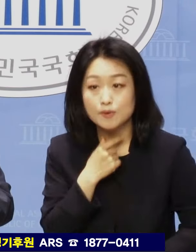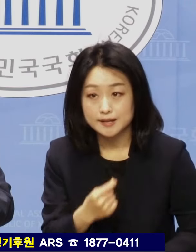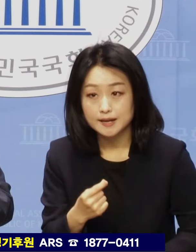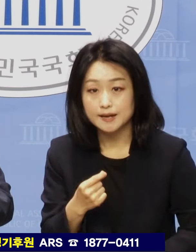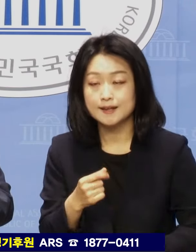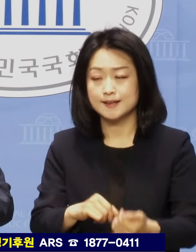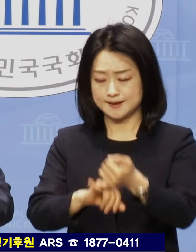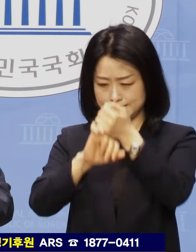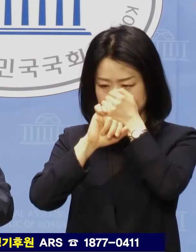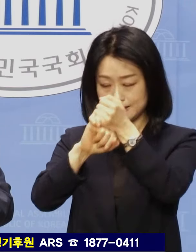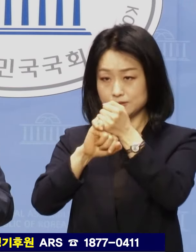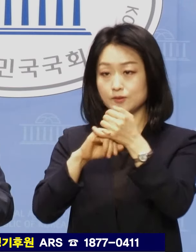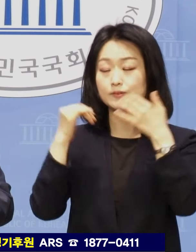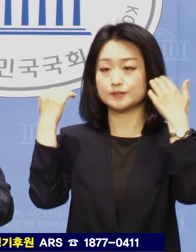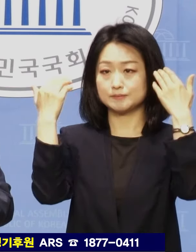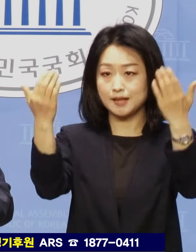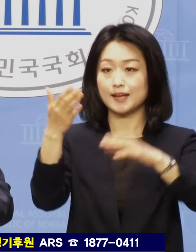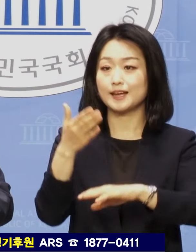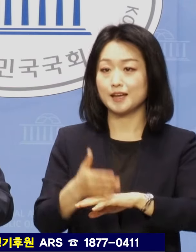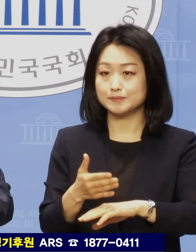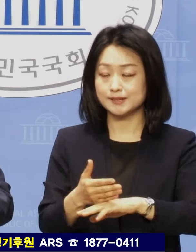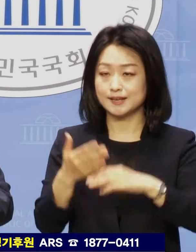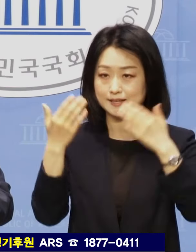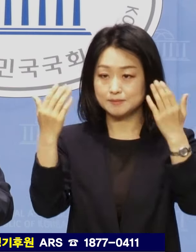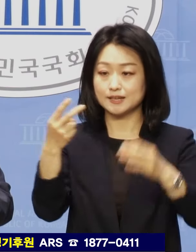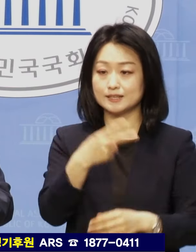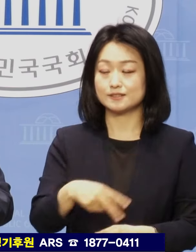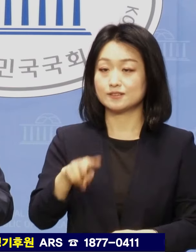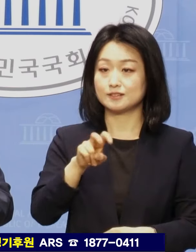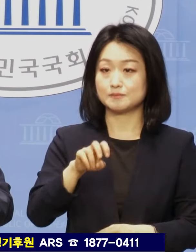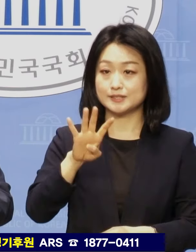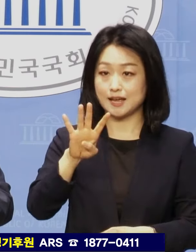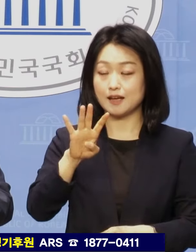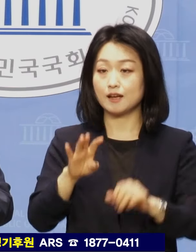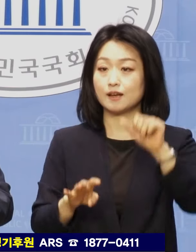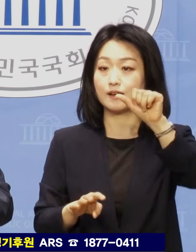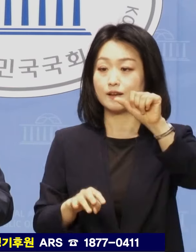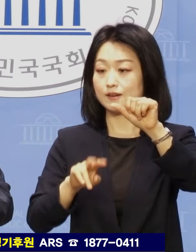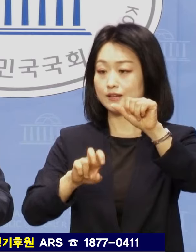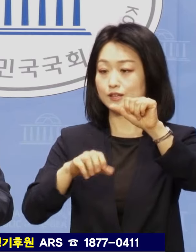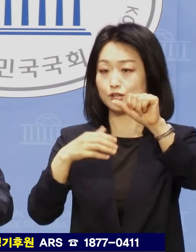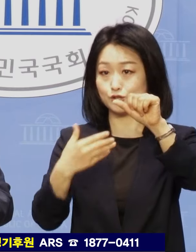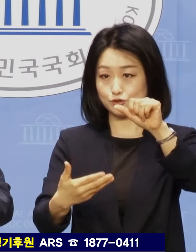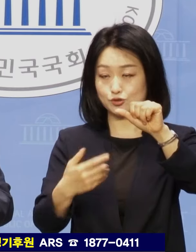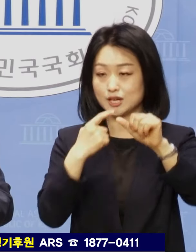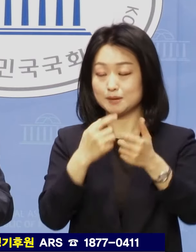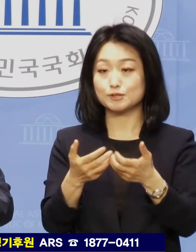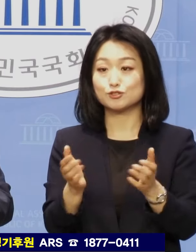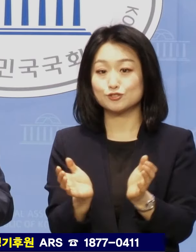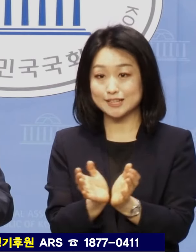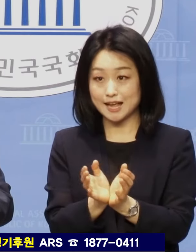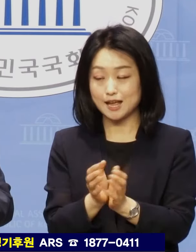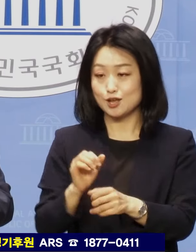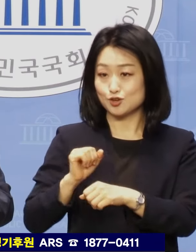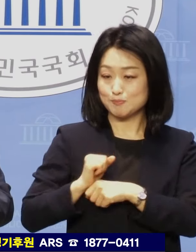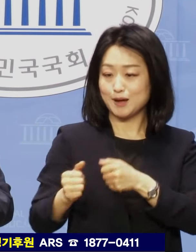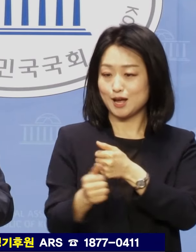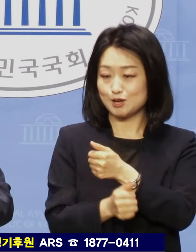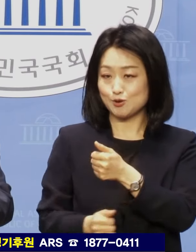것을 약속드립니다 감사합니다 2024년 5월 일 더불어민주당